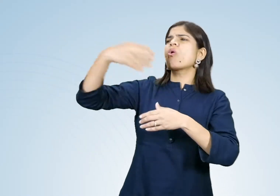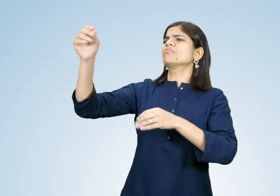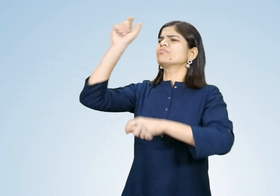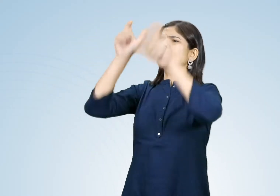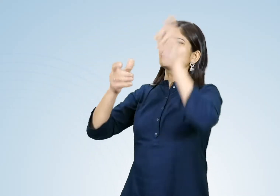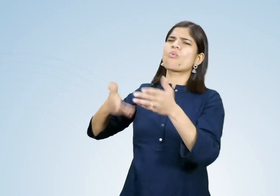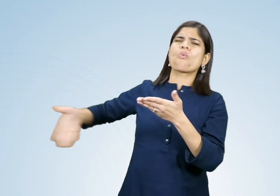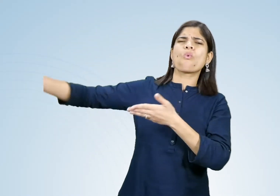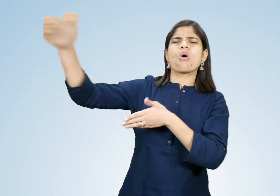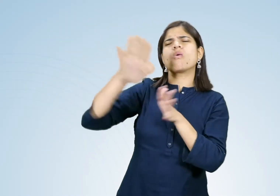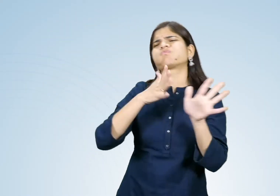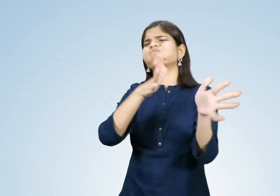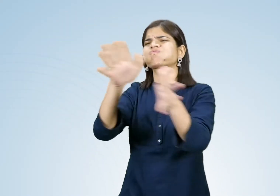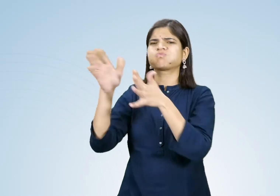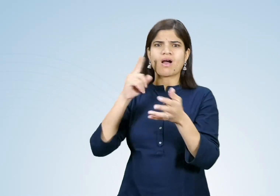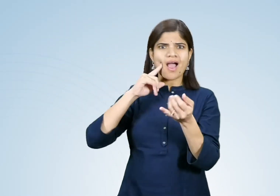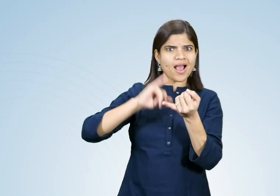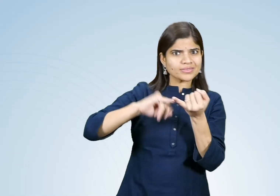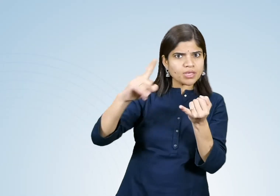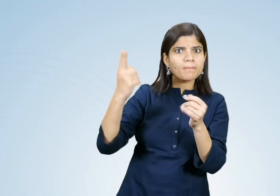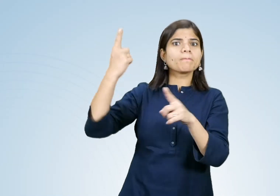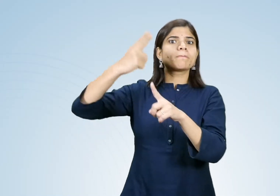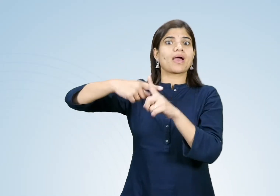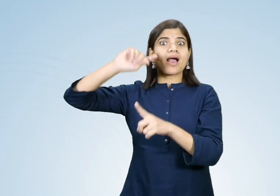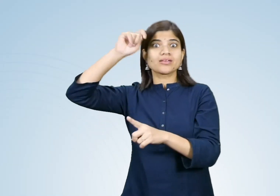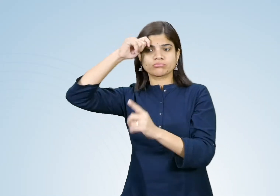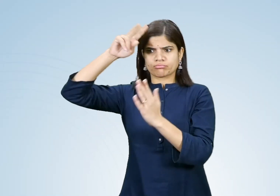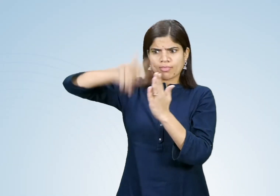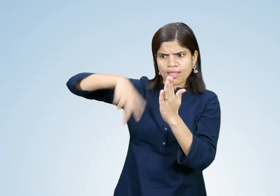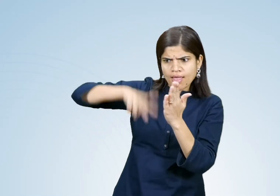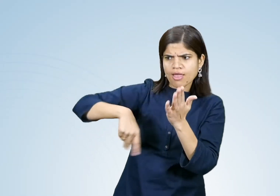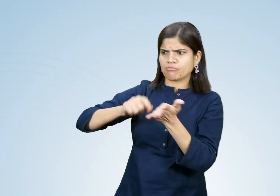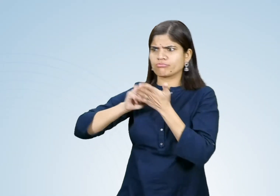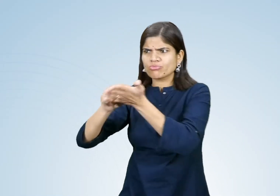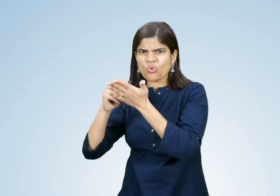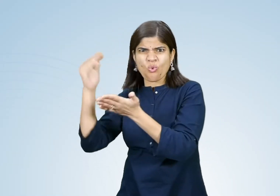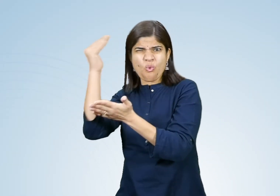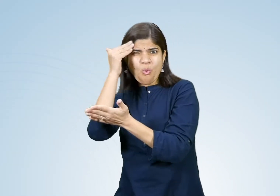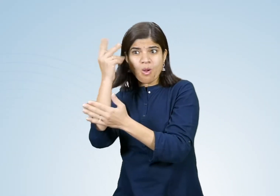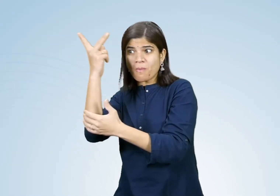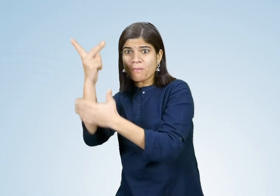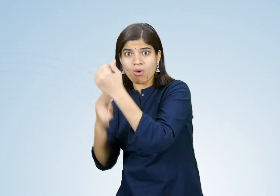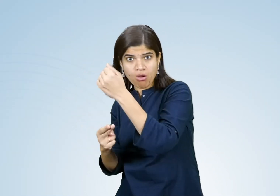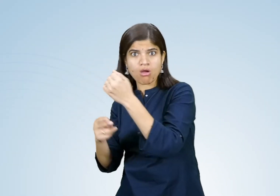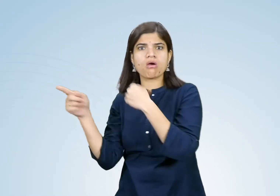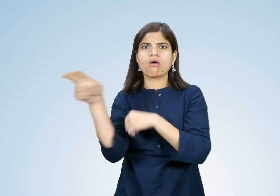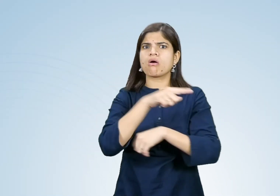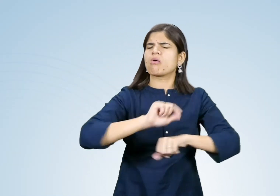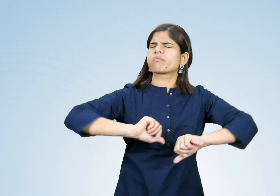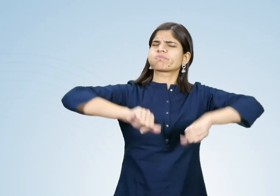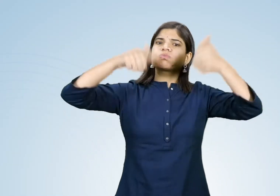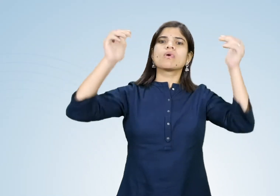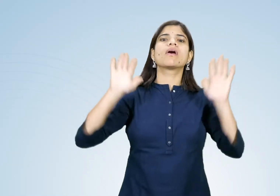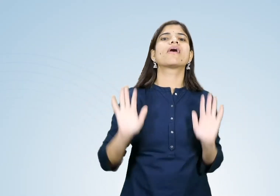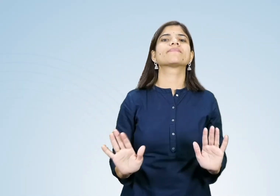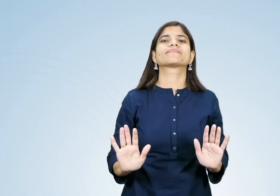पढ़ाया जाए तो वह यदि समाज में कहीं भी जाता है तो वह अपनी बात अच्छी तरह से लिखकर वह समझा सकता है।